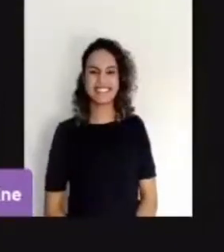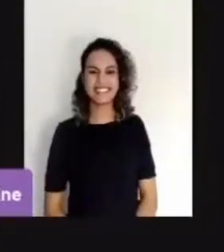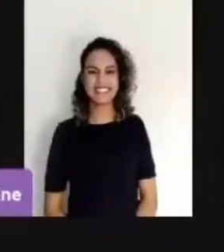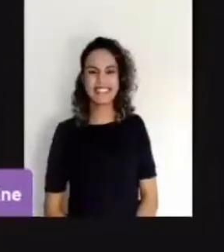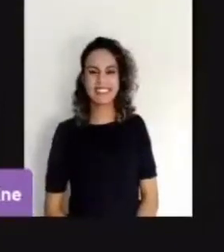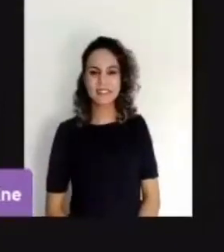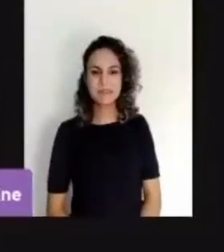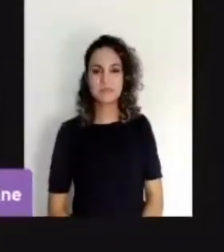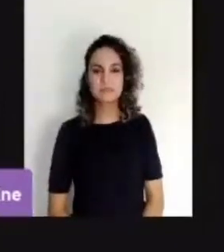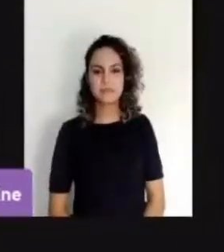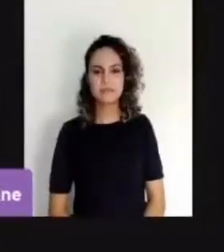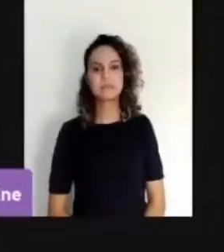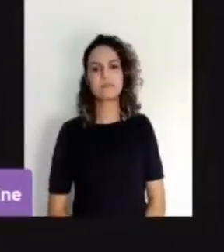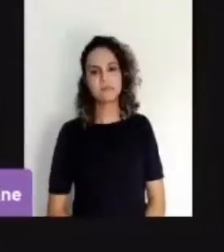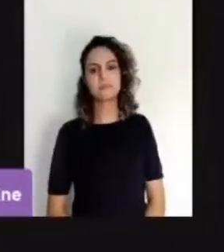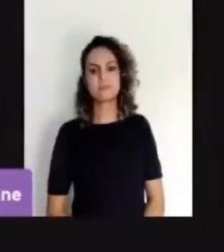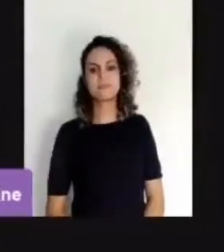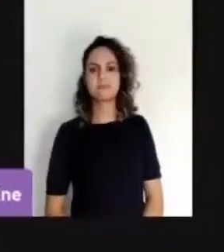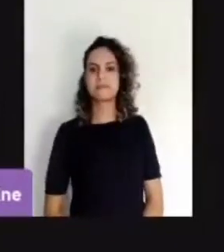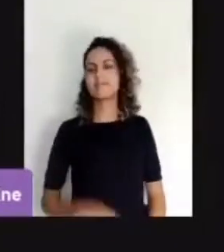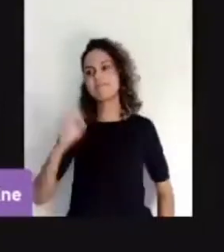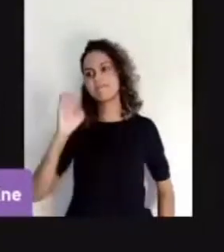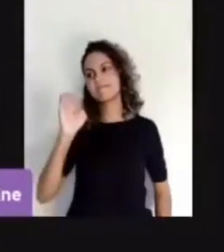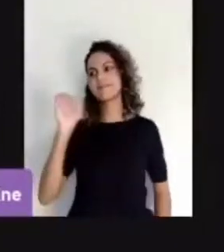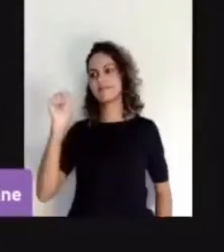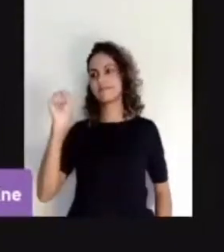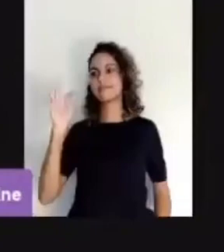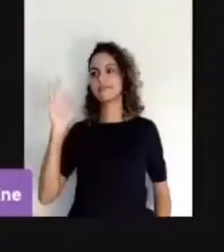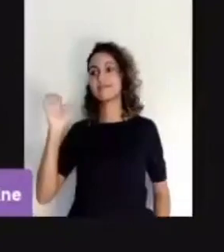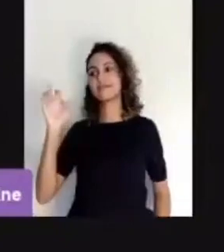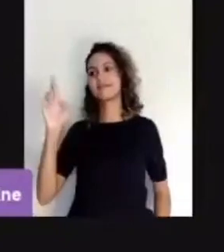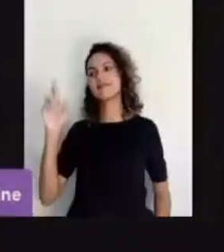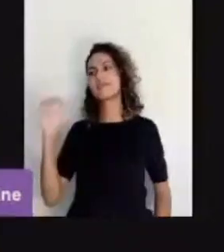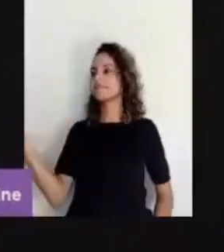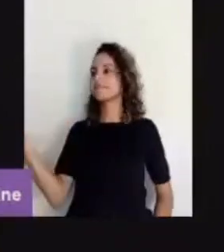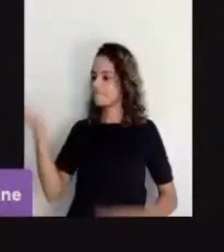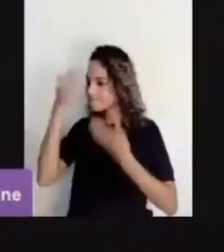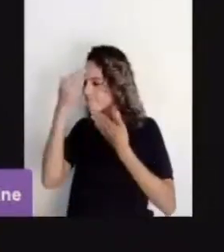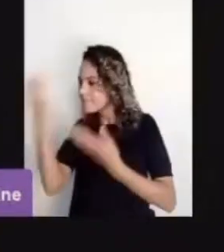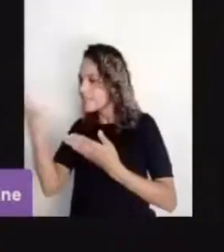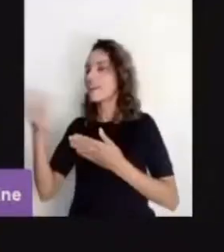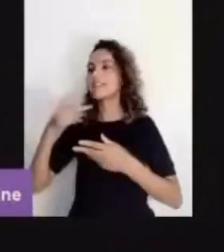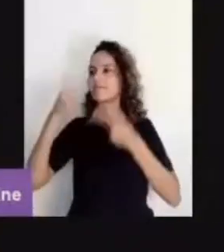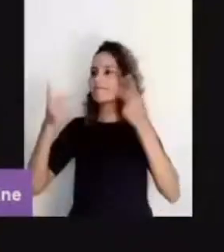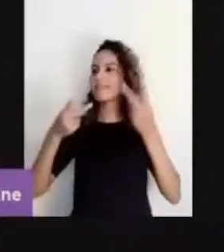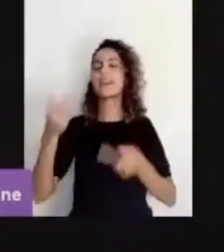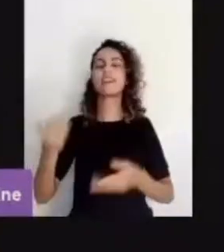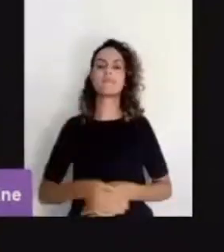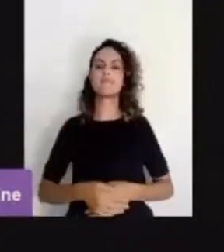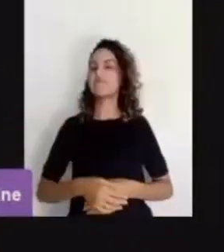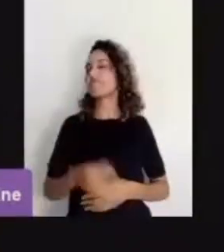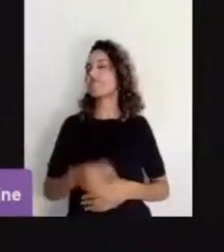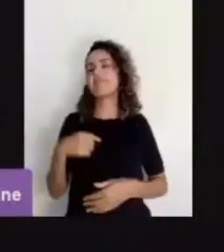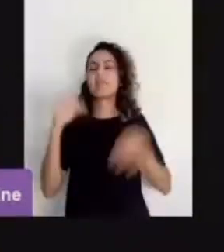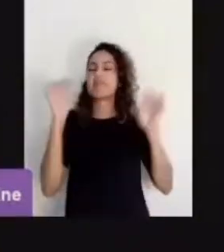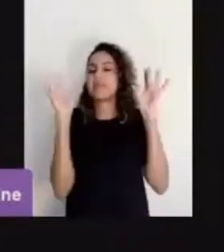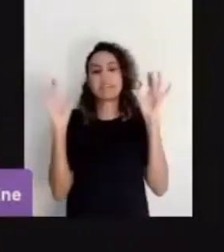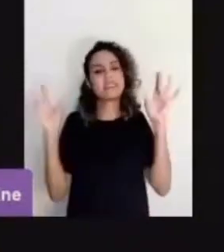Oi, Esther. Nossa, obrigada pela sua fala, viu? Pela sua contribuição. Nossa, que incrível. Que incrível ouvir esse seu